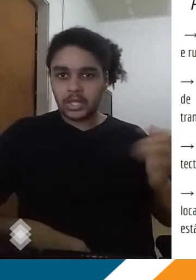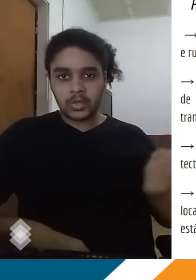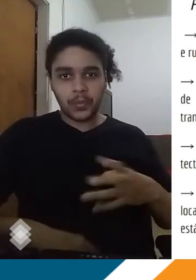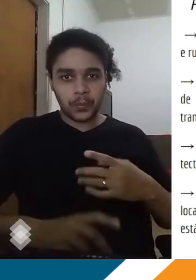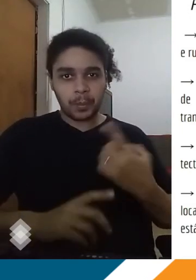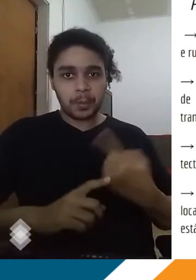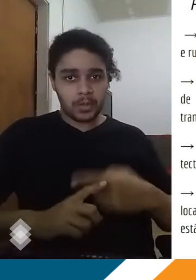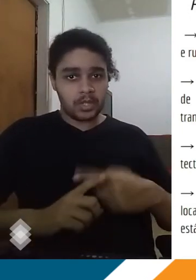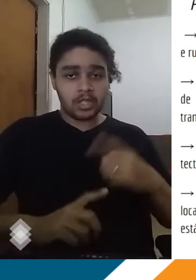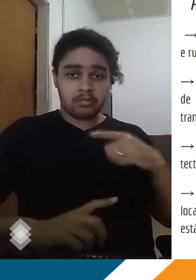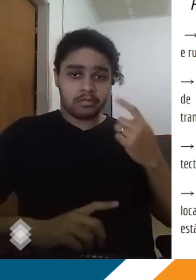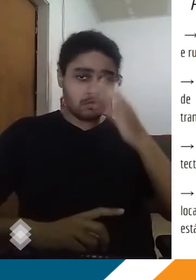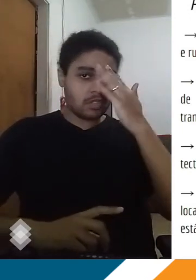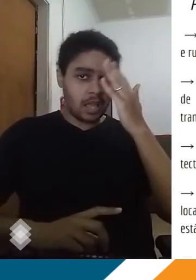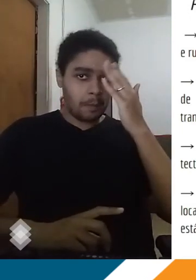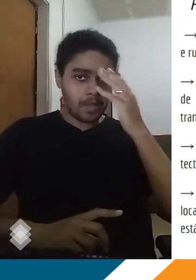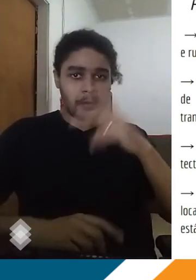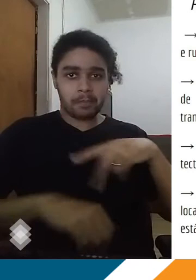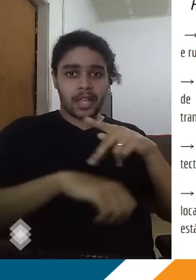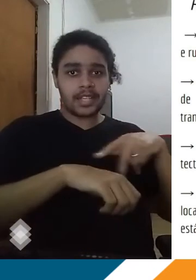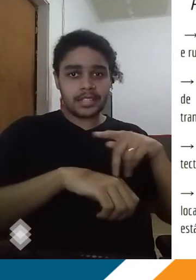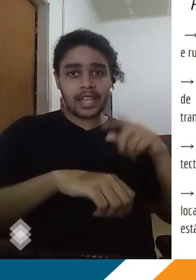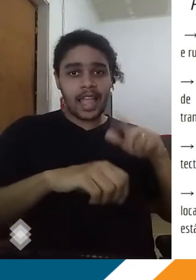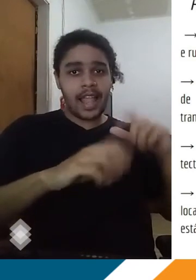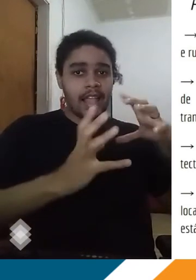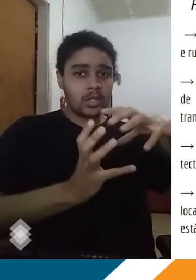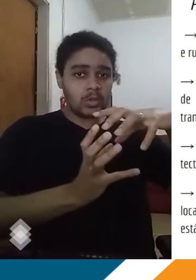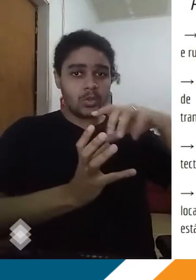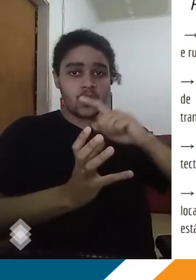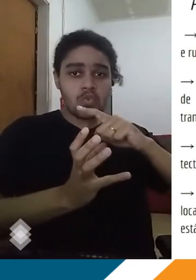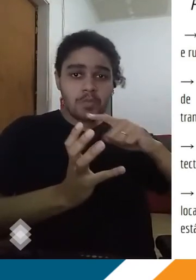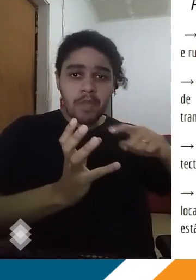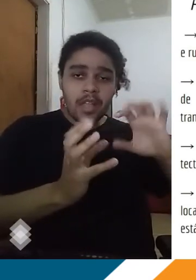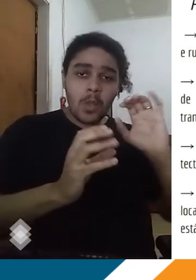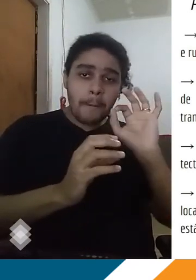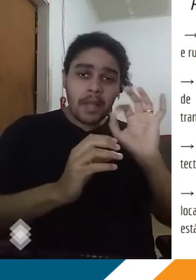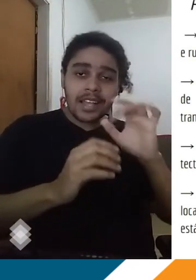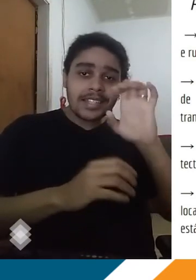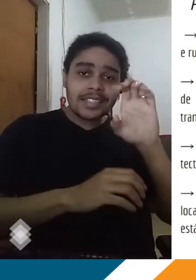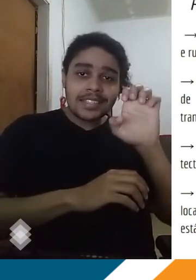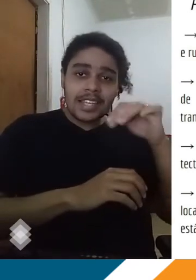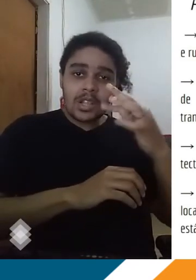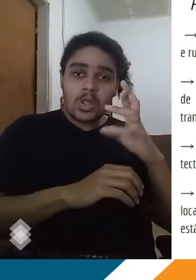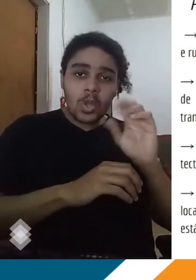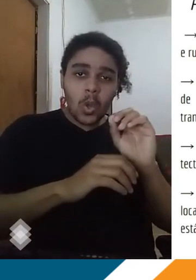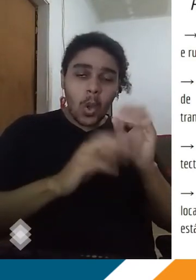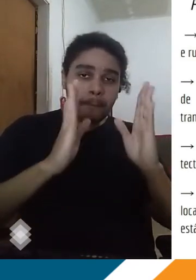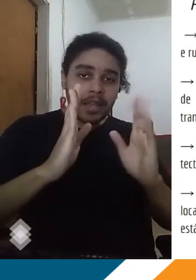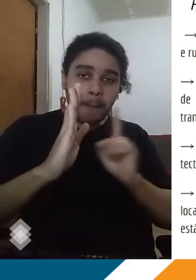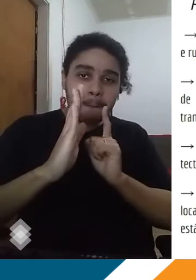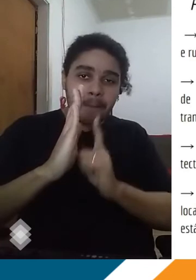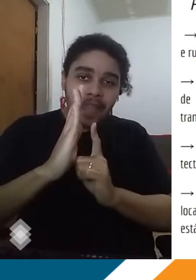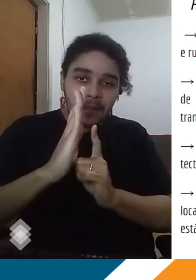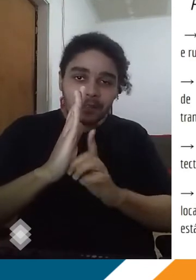tem orogênese recente. Por quê? Porque a gente bem sabe que o nosso país se localiza no centro de uma placa tectônica. Portanto, a gente